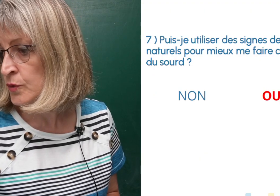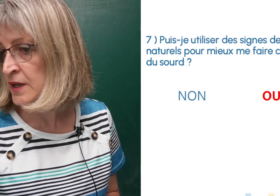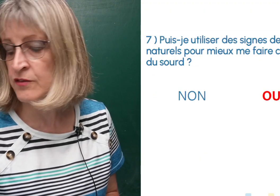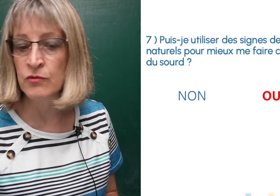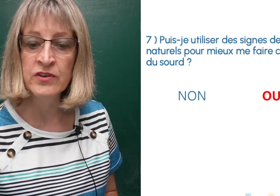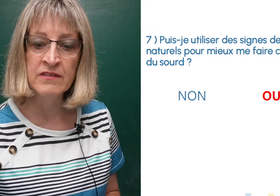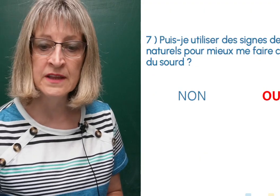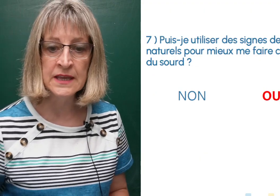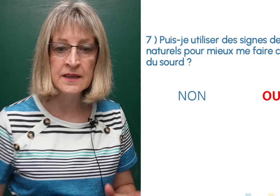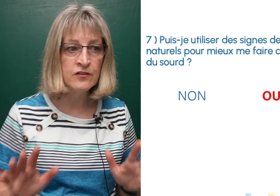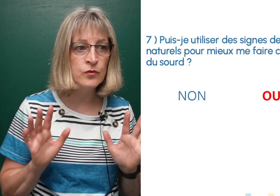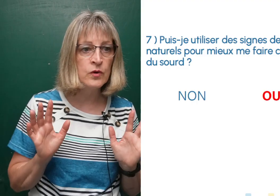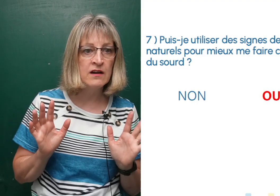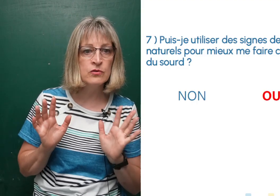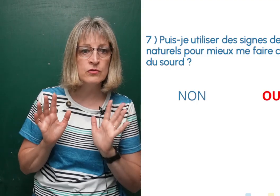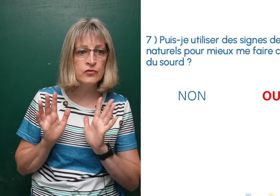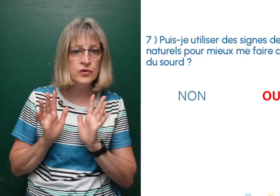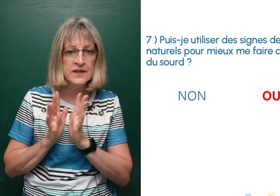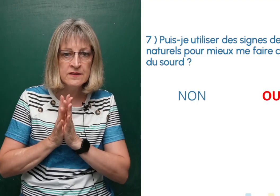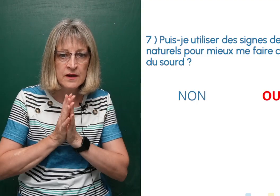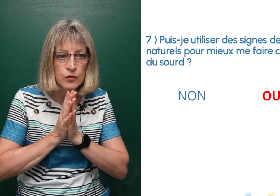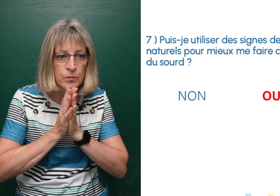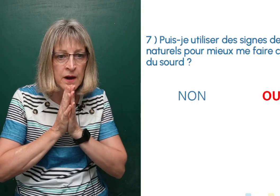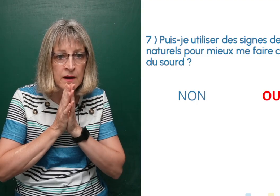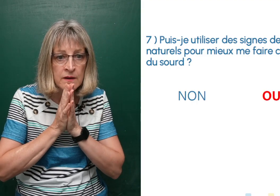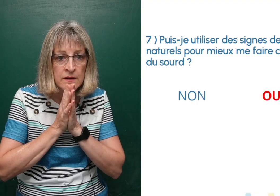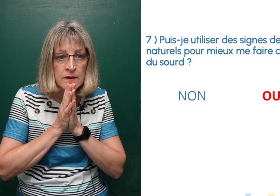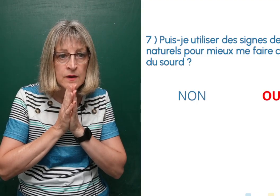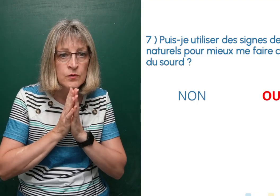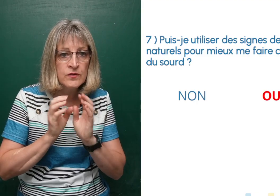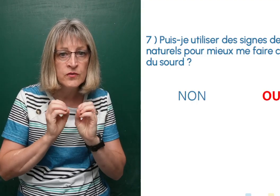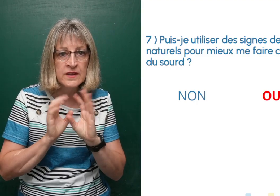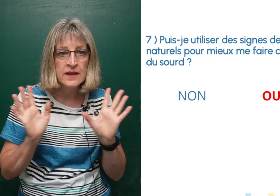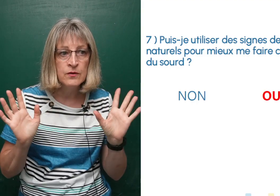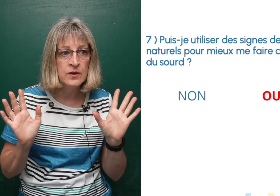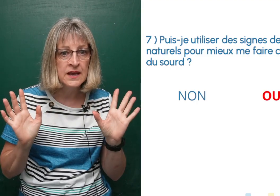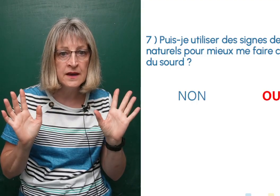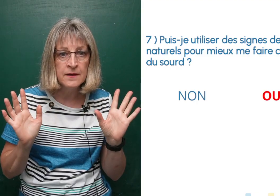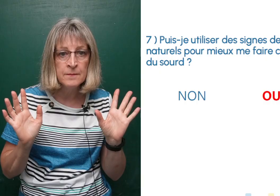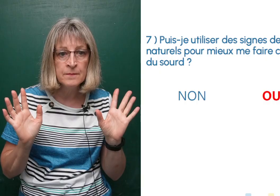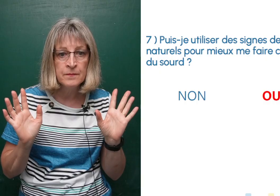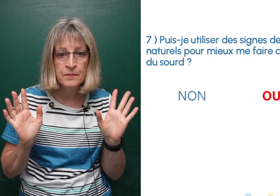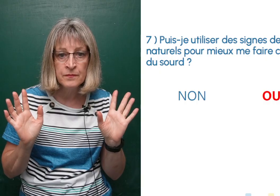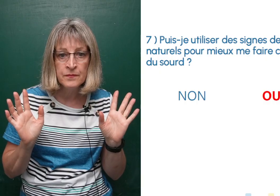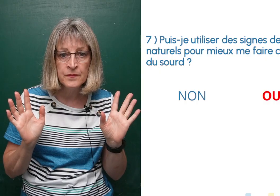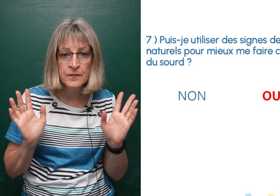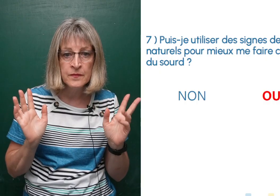est-ce que vous avez des questions avant que l'on se quitte ou pas? Ou est-ce que c'était clair? Ça